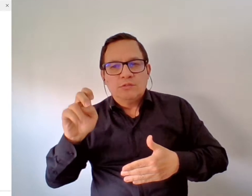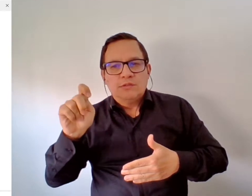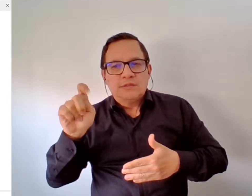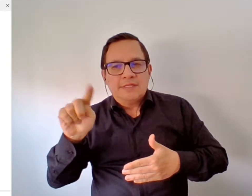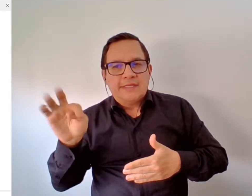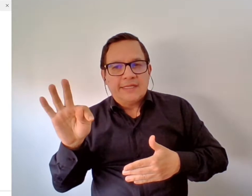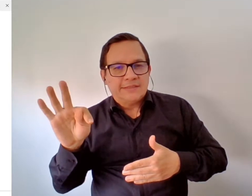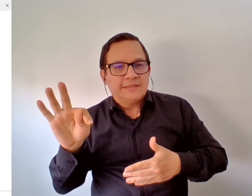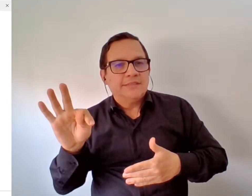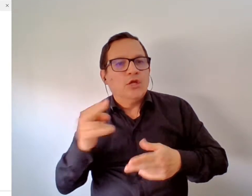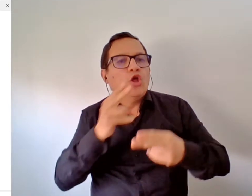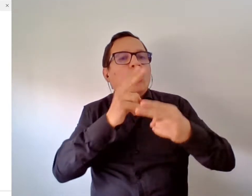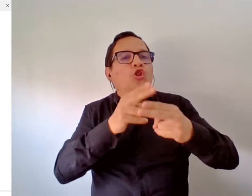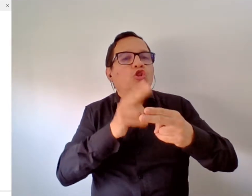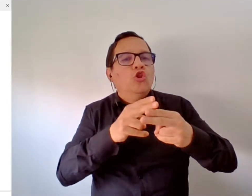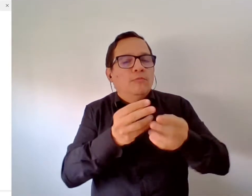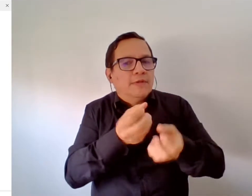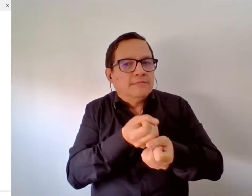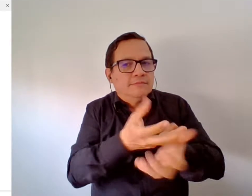Nombre de la distribución.